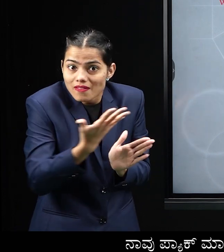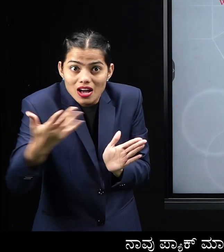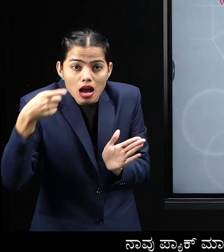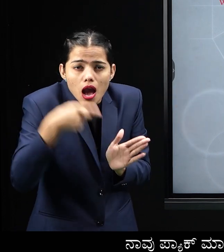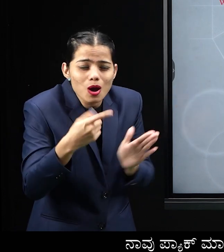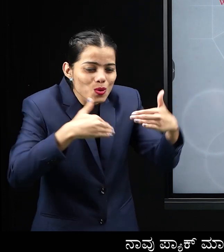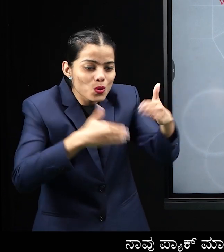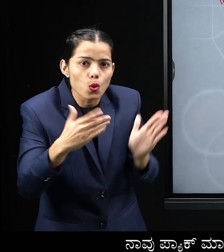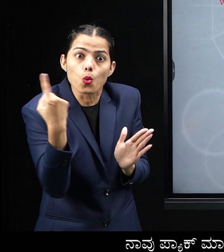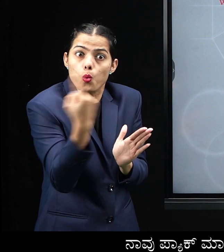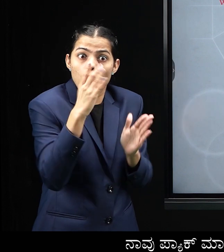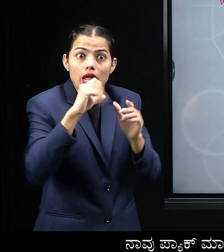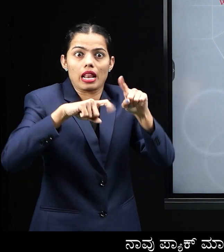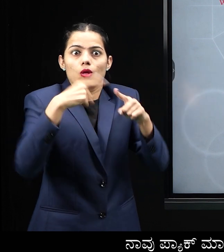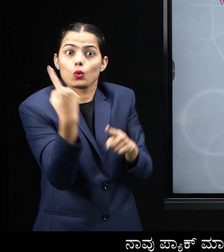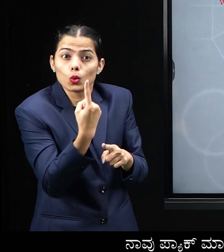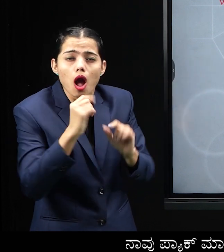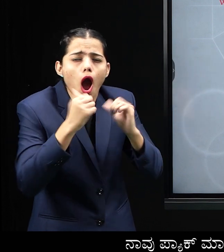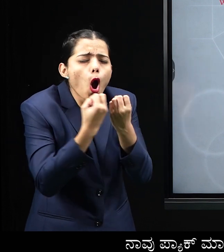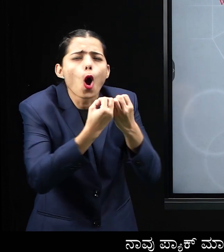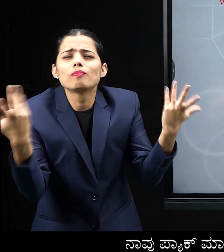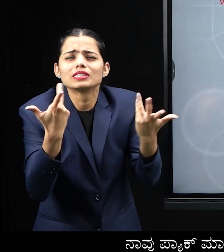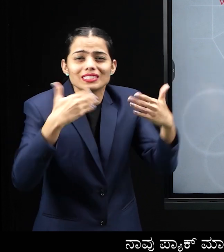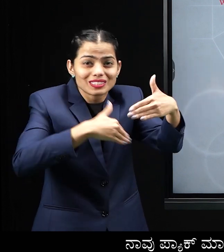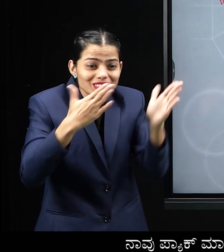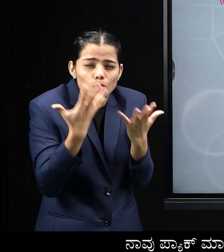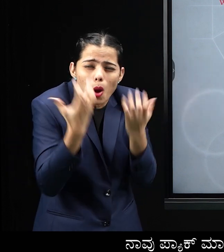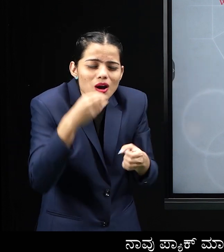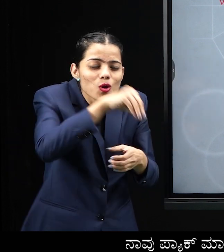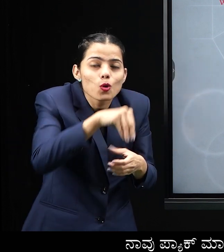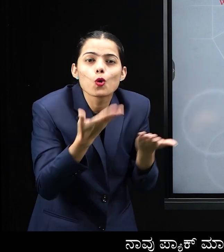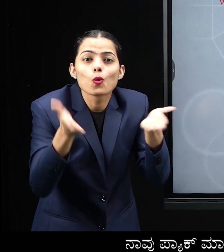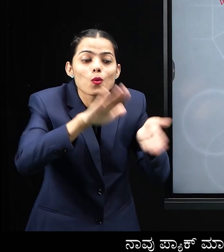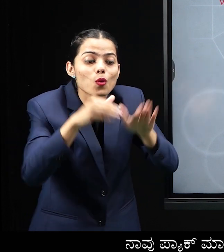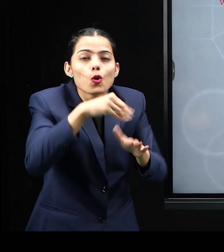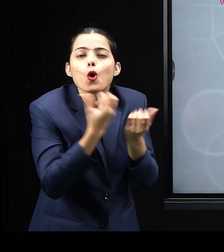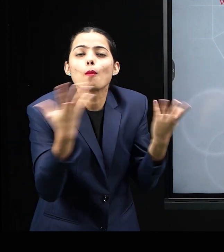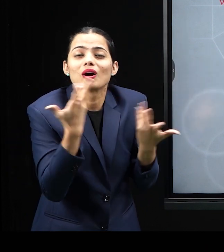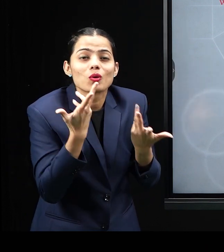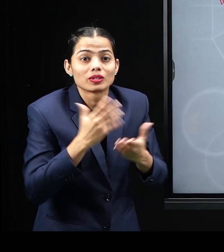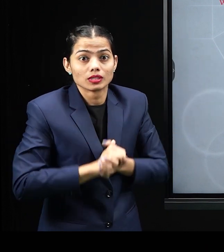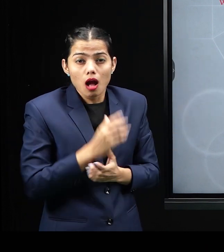ಪ್ಯಾಕ್ ಮಾಡಲು ಎಷ್ಟು ಪೆಟ್ಟಿಗೆಗಳು ಬೇಕು ಮತ್ತು ಎಷ್ಟು ಕೇಕ್ಗಳನ್ನು ಅನ್ಪ್ಯಾಕ್ ಮಾಡಲಾಗಿದೆ.